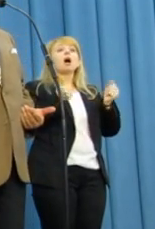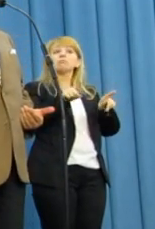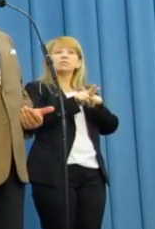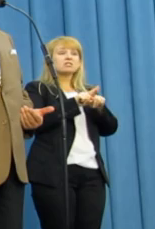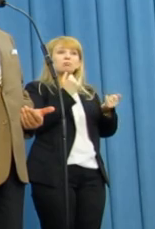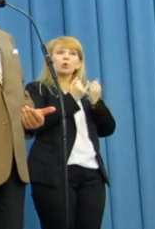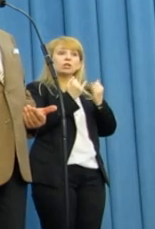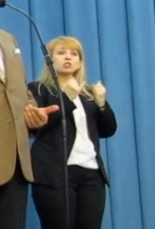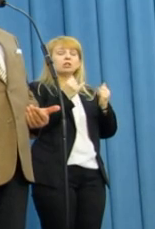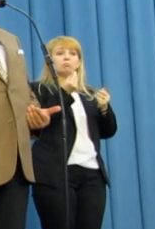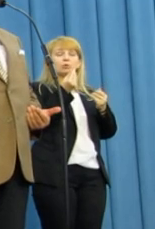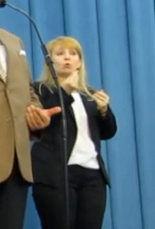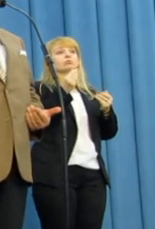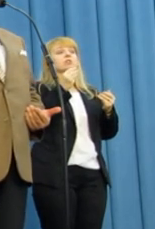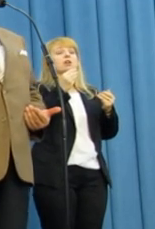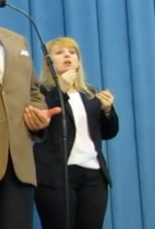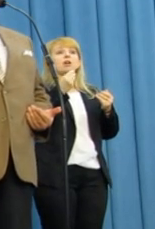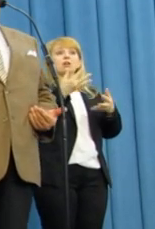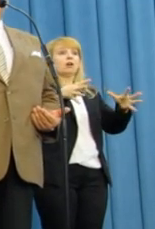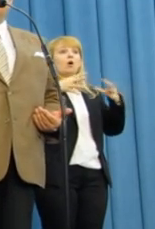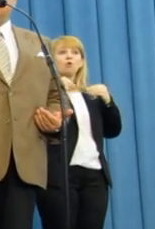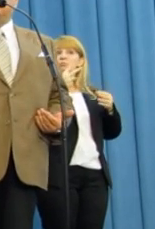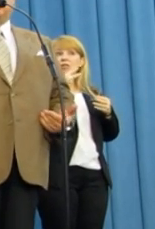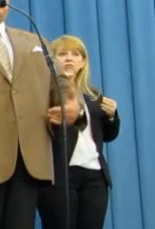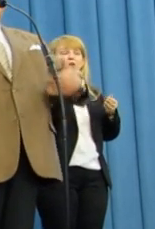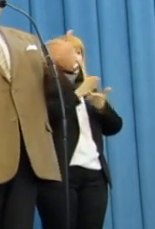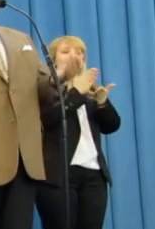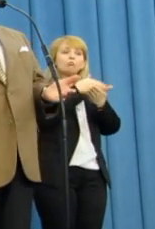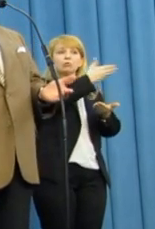przypadkach pomocy, kiedy po prostu ludzie nie potrafią i nie mają